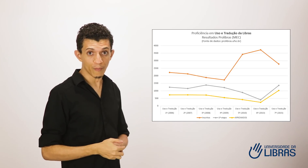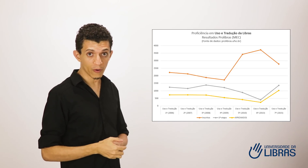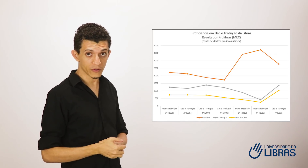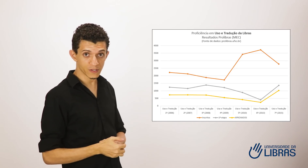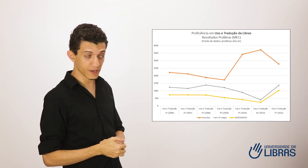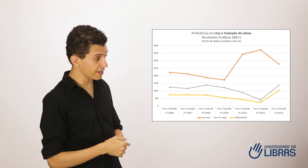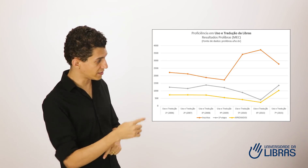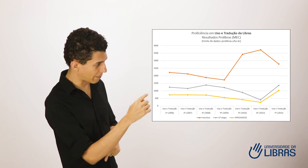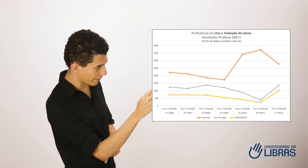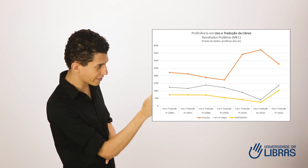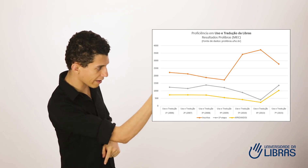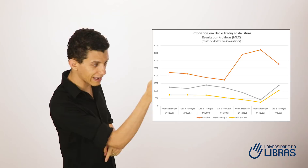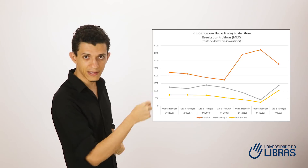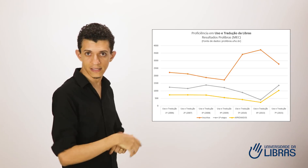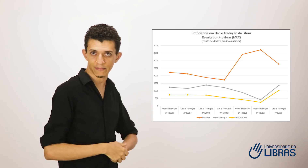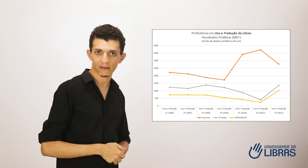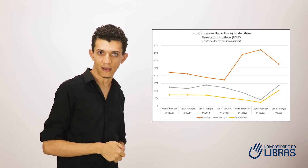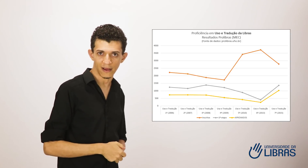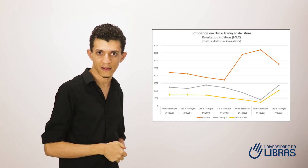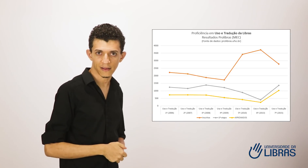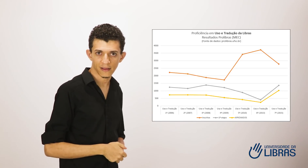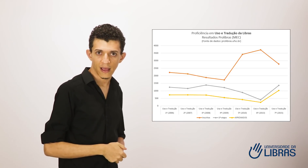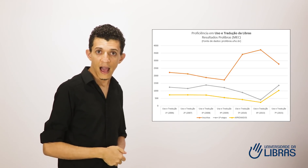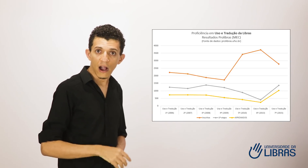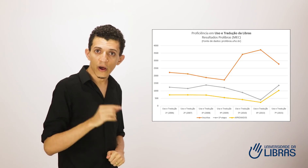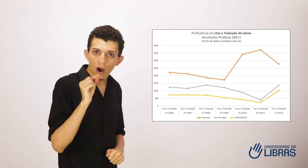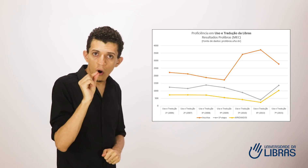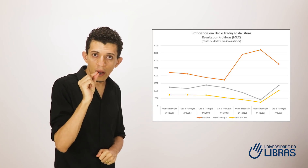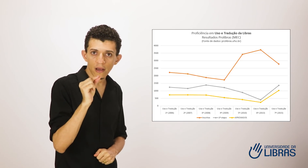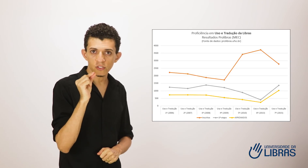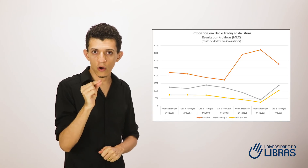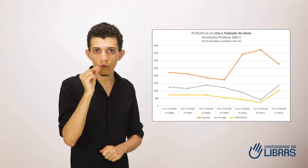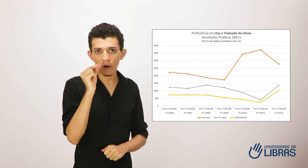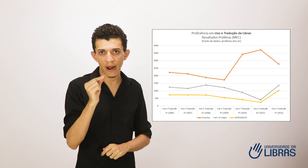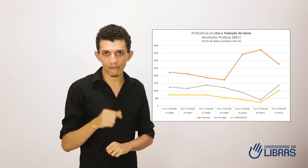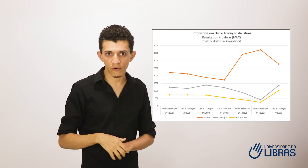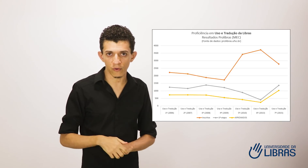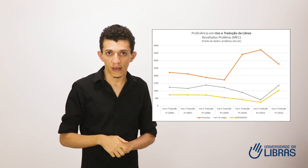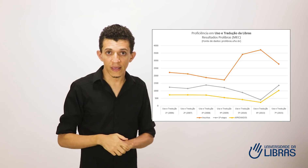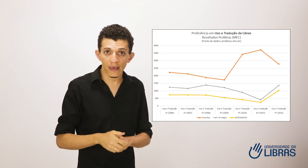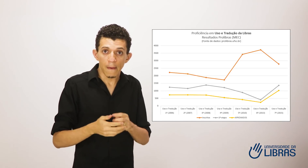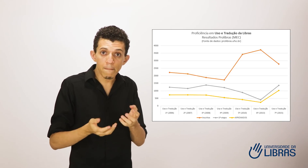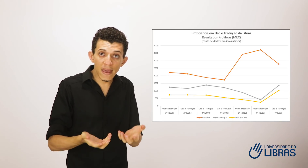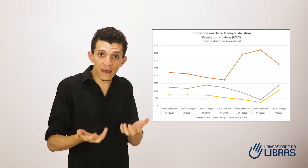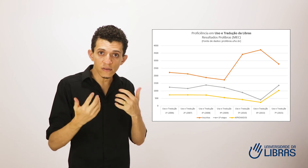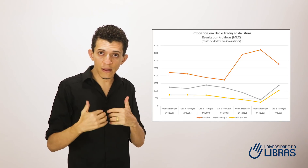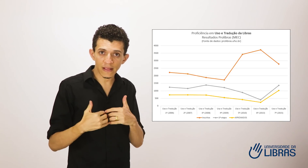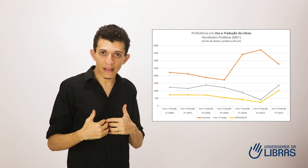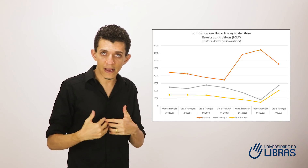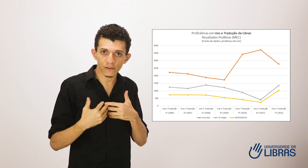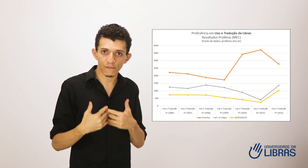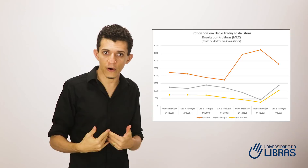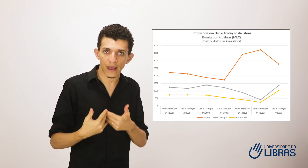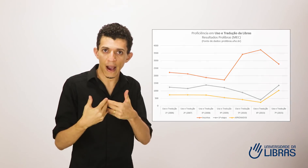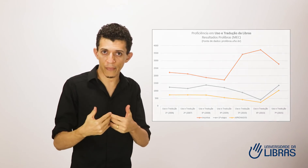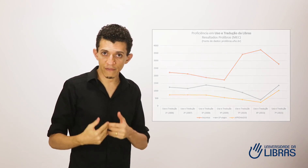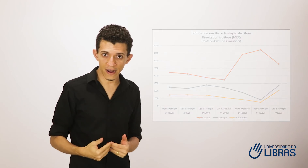pouco em 2015. Aí por isso tem aquele crescimento lá. Agora, olha só com o gráfico, que menos da metade foi